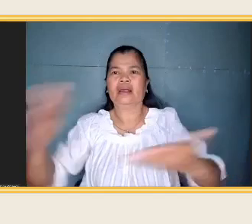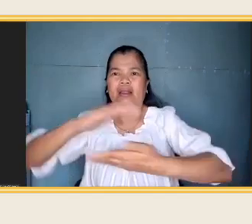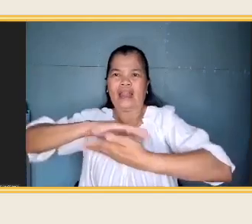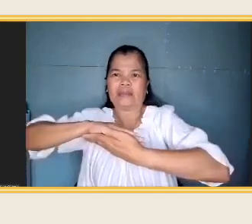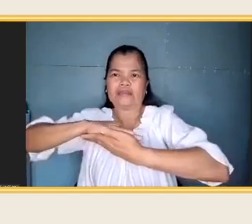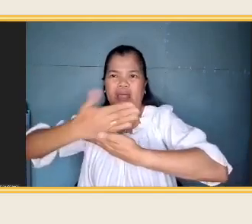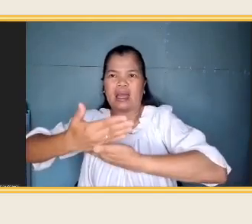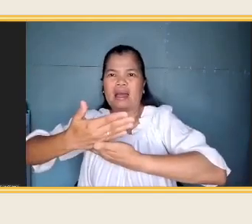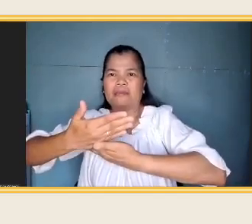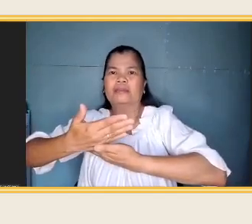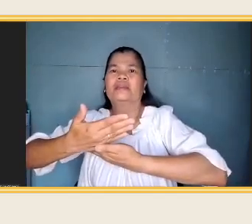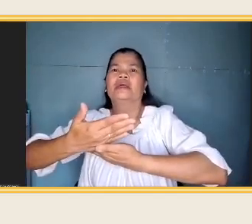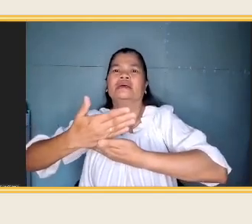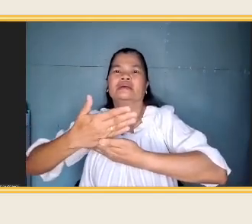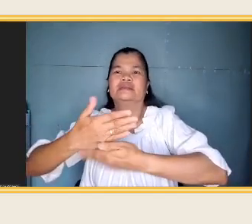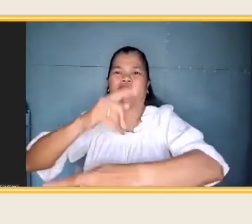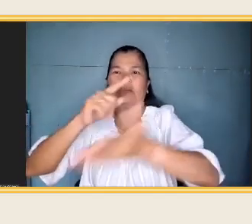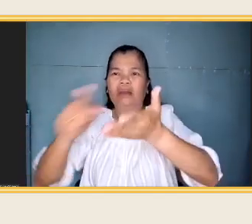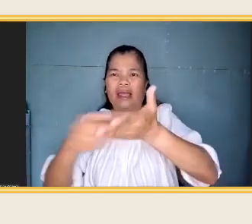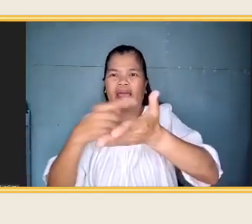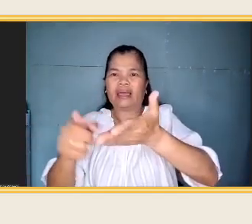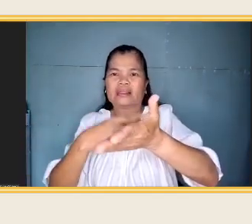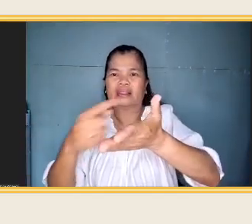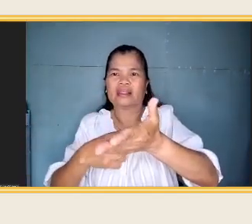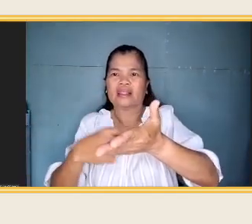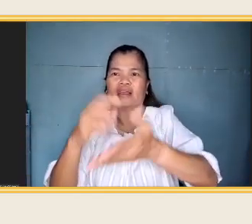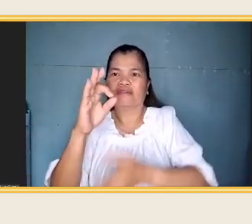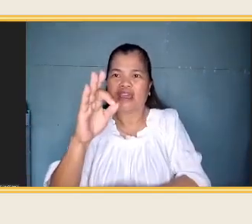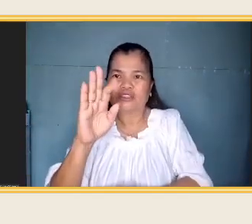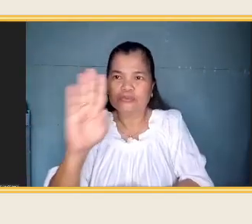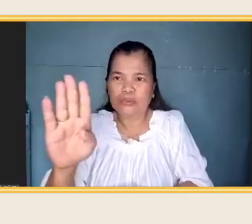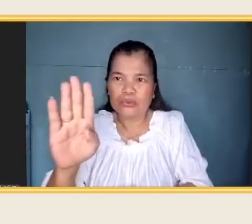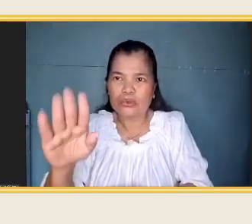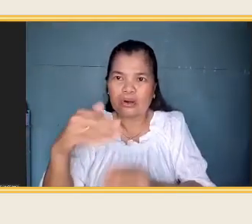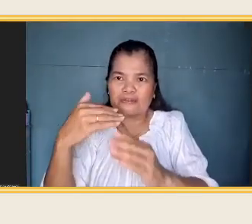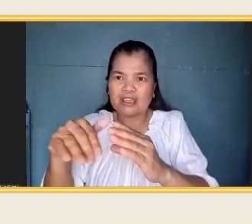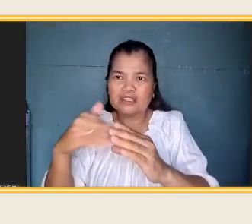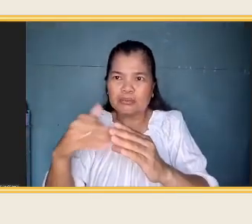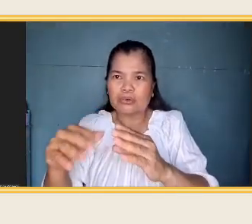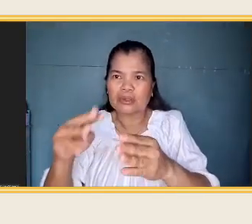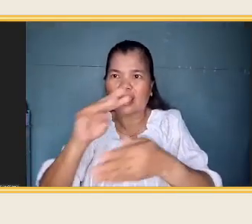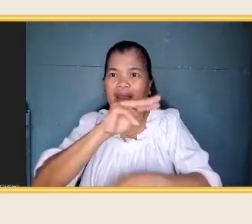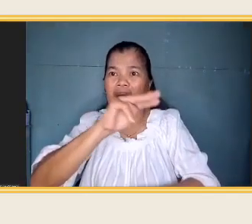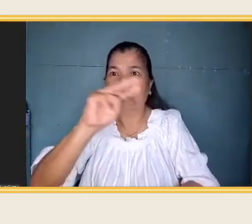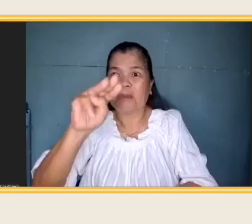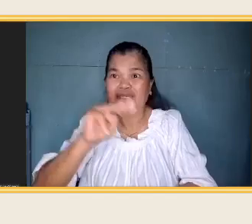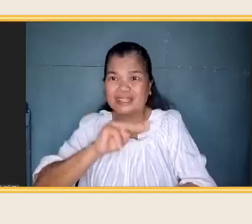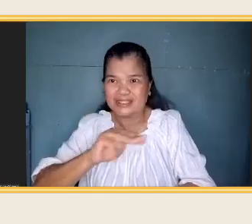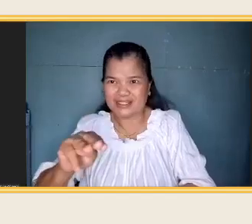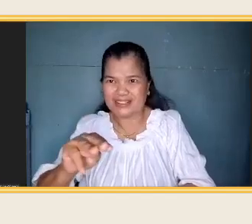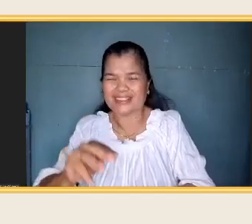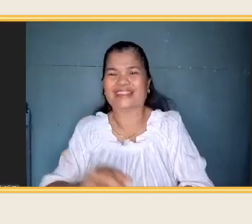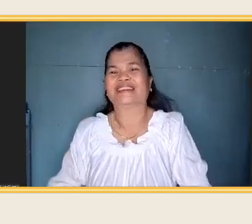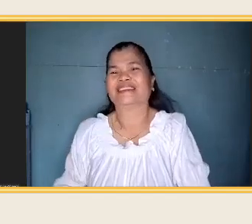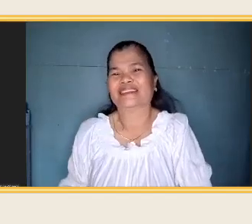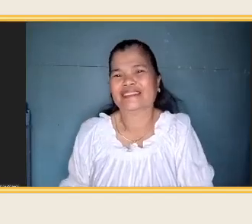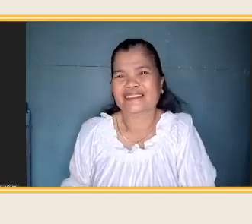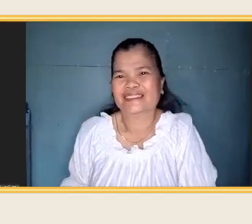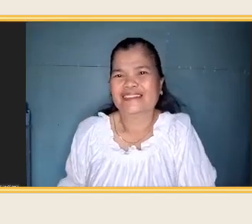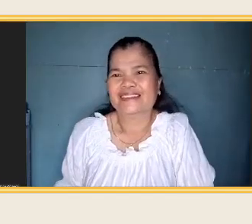newspaper, laptop, tablet, Facebook or Facebook, then Messenger.